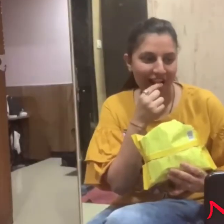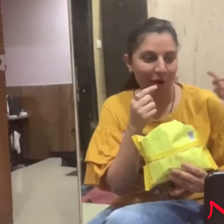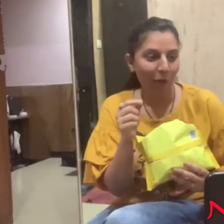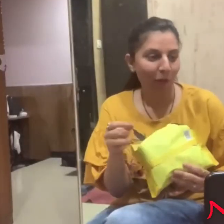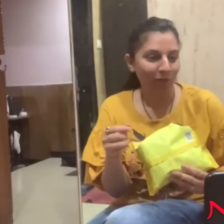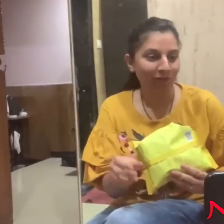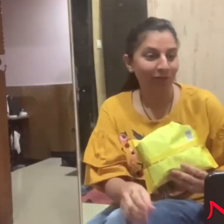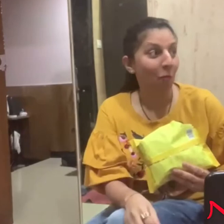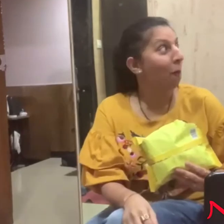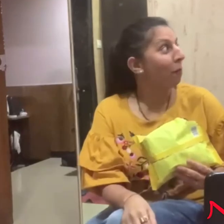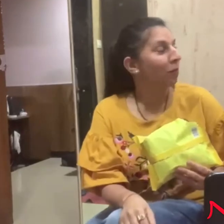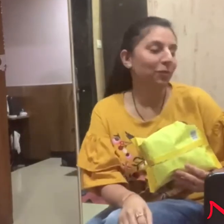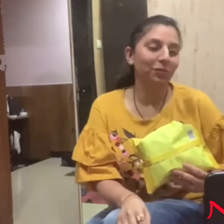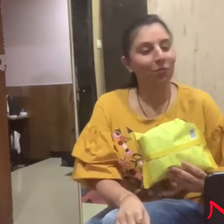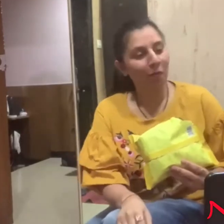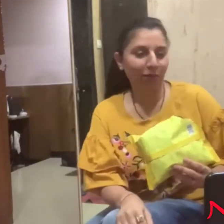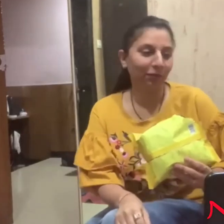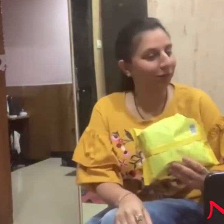कल भी आ मेरे घर पे ठीक है